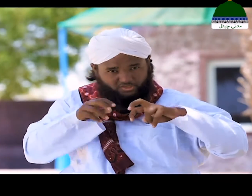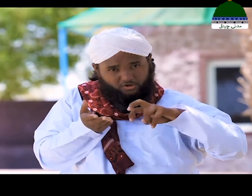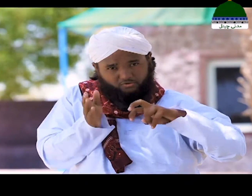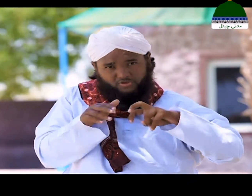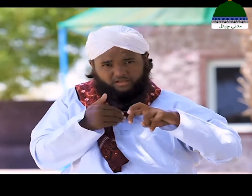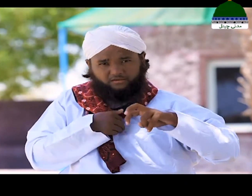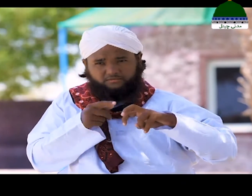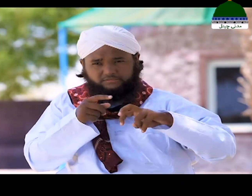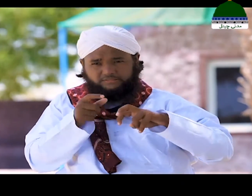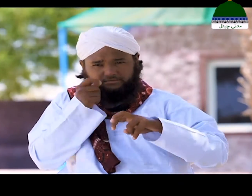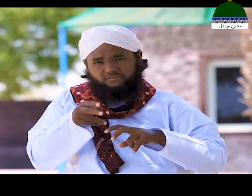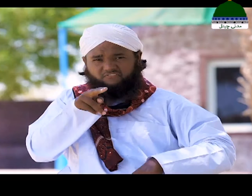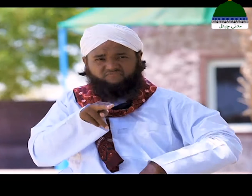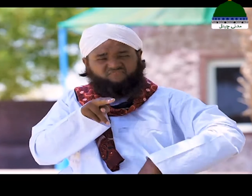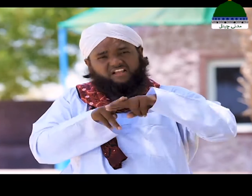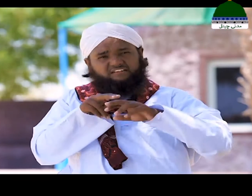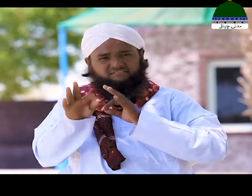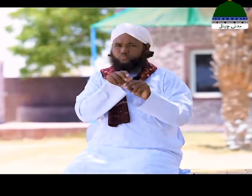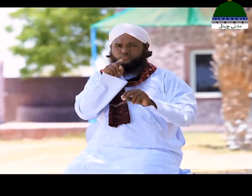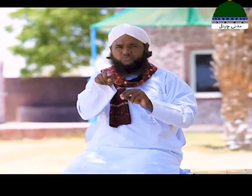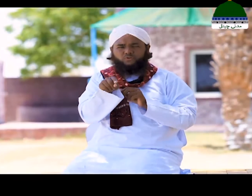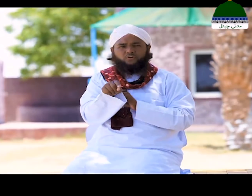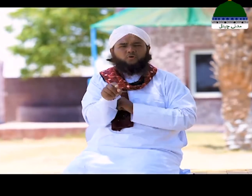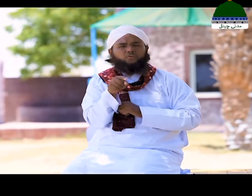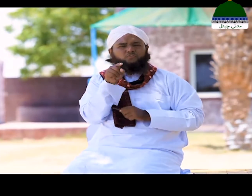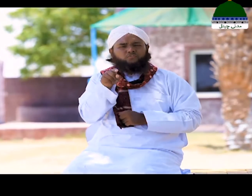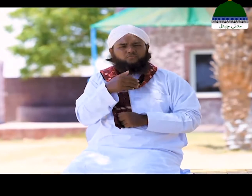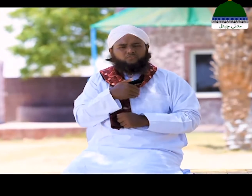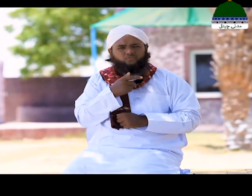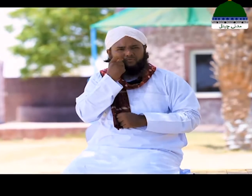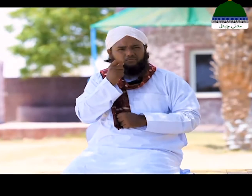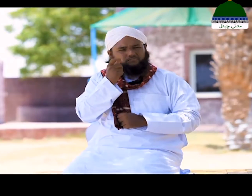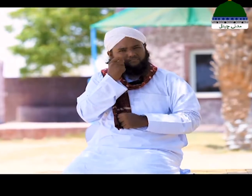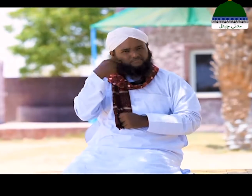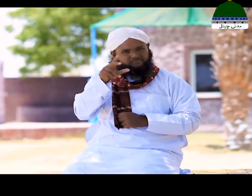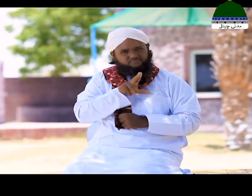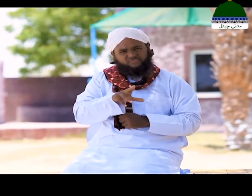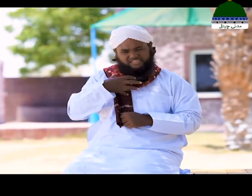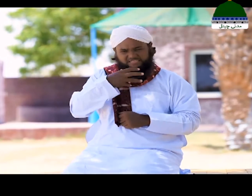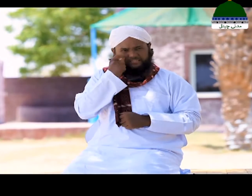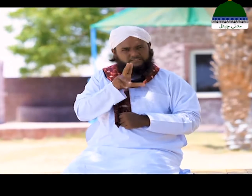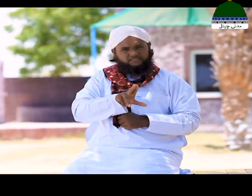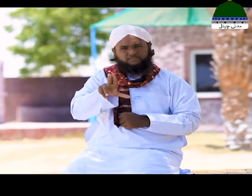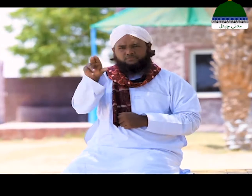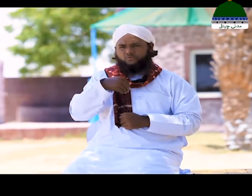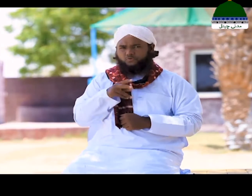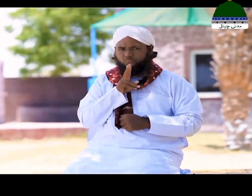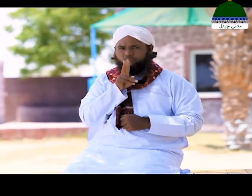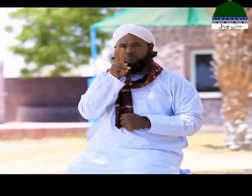کے بارے میں کوئی فیصلہ نہیں کروں گا۔ چنانچہ وہ حاسد دربار شاہی سے چلا آیا اور اس شخص کے پاس پہنچا جس سے وہ حسد کرتا